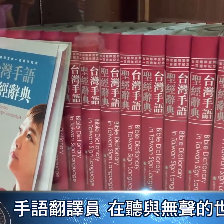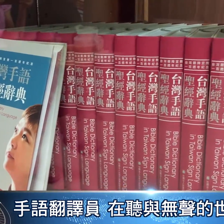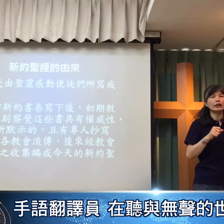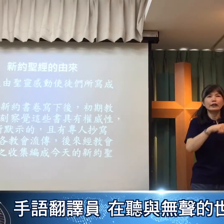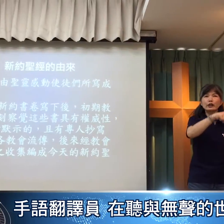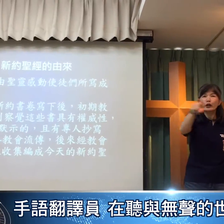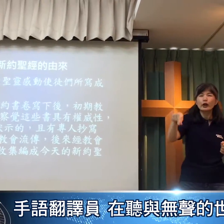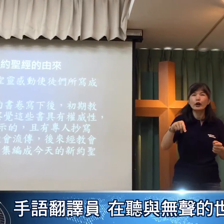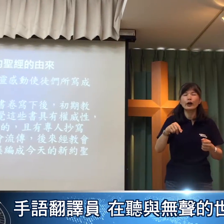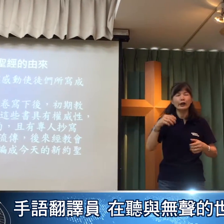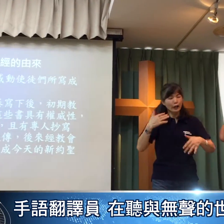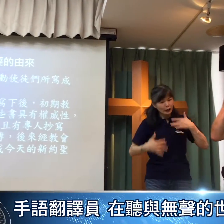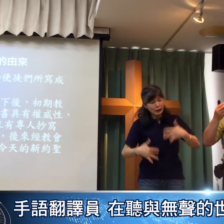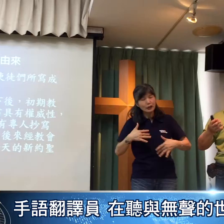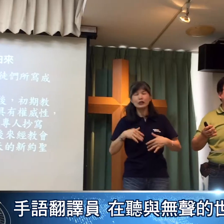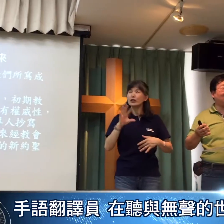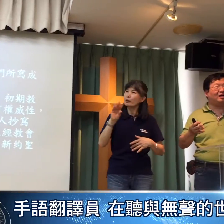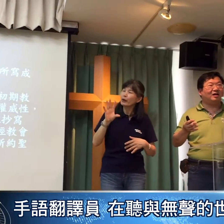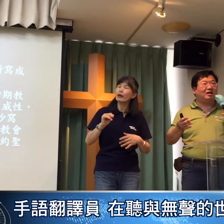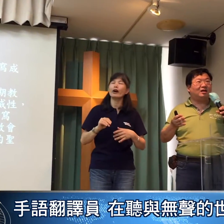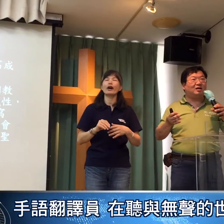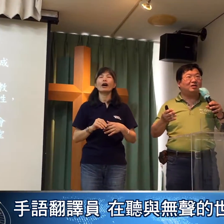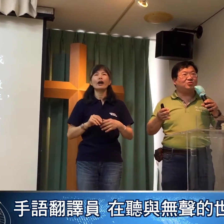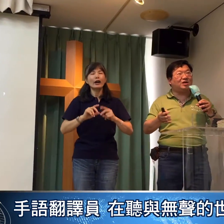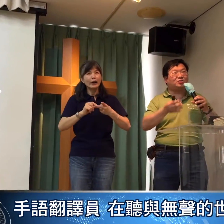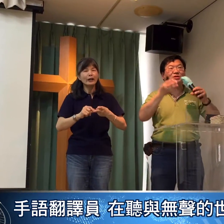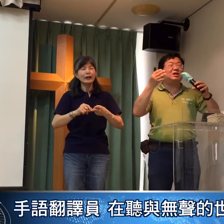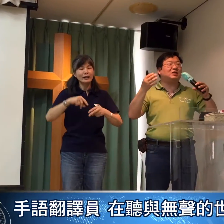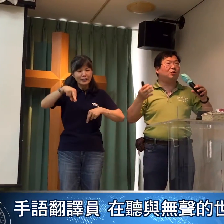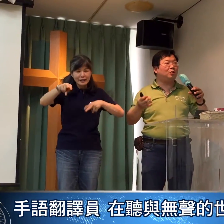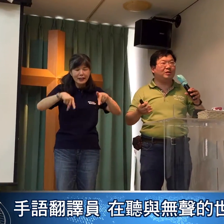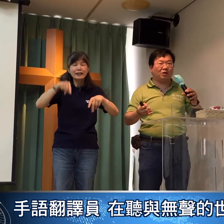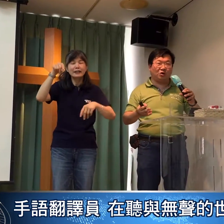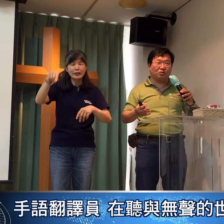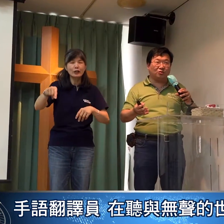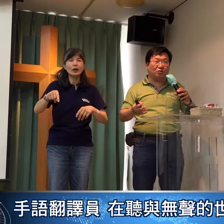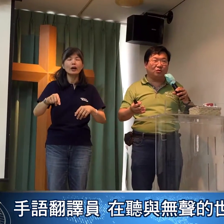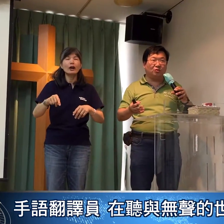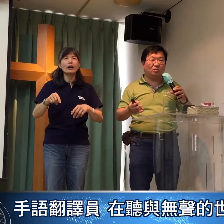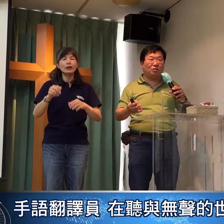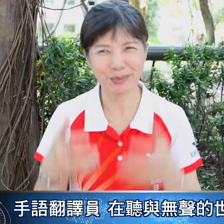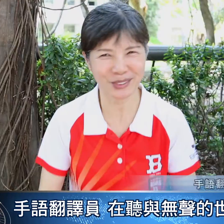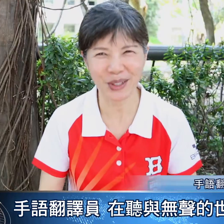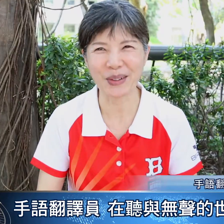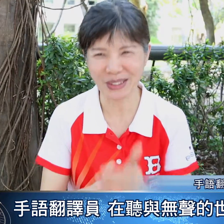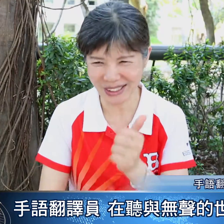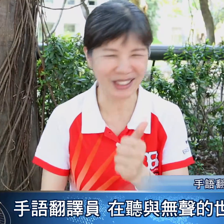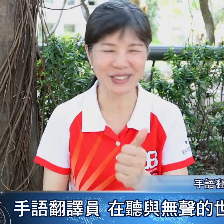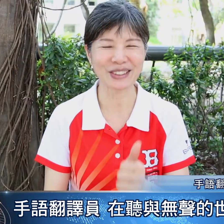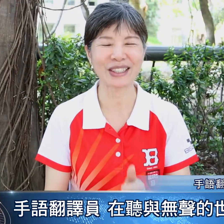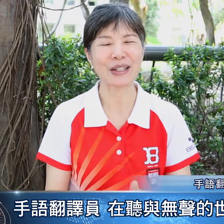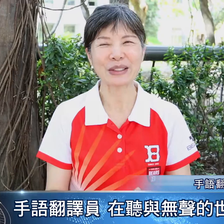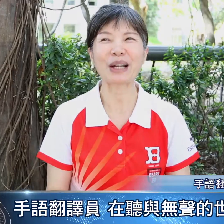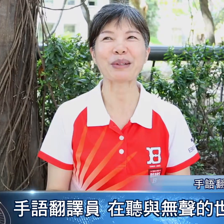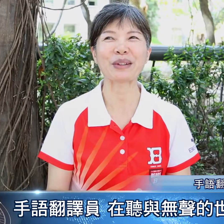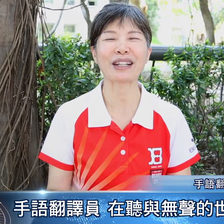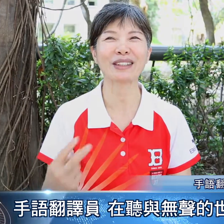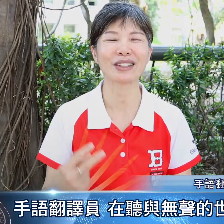譬如说圣经当中重生的打法就有值得注意的地方。 重生，他们会看觉